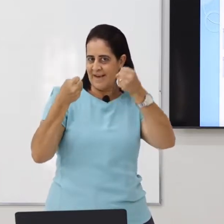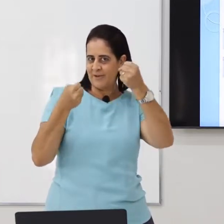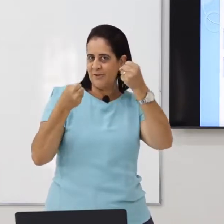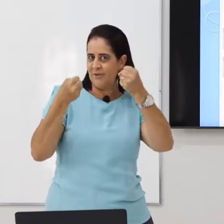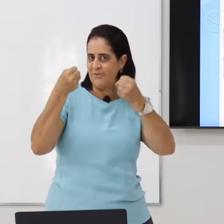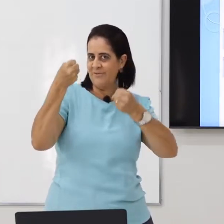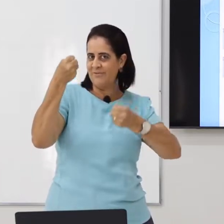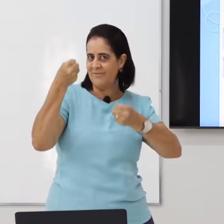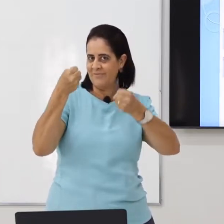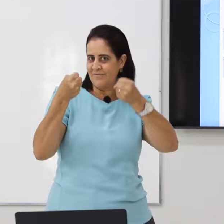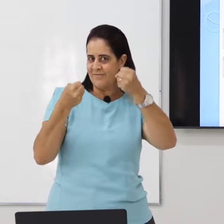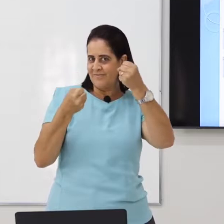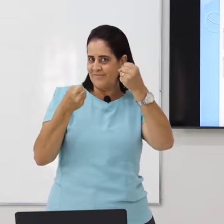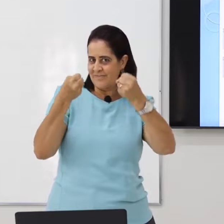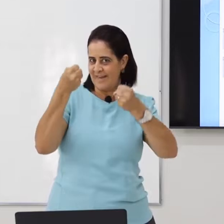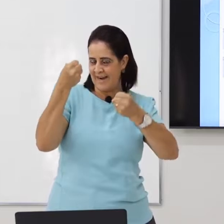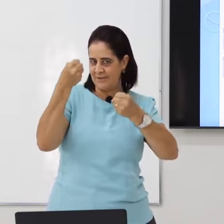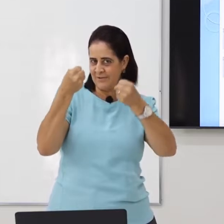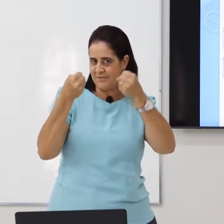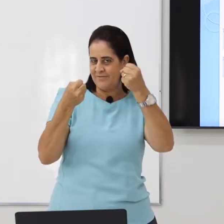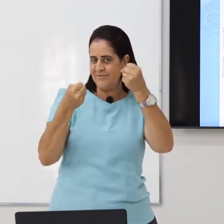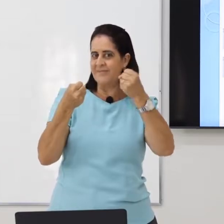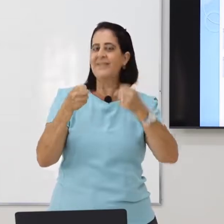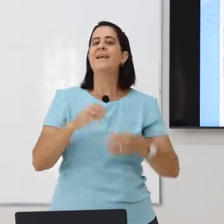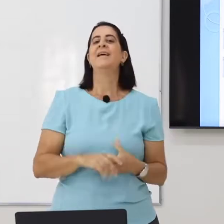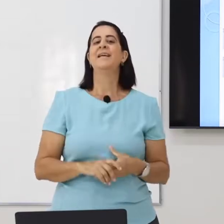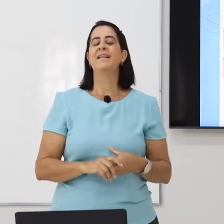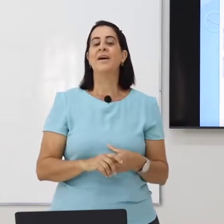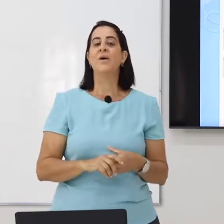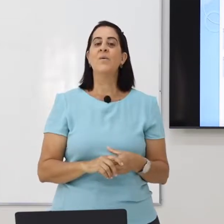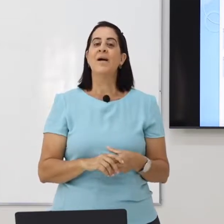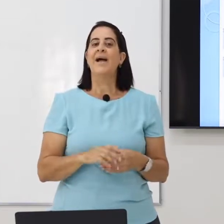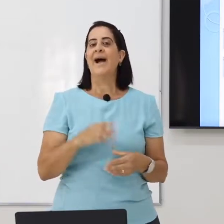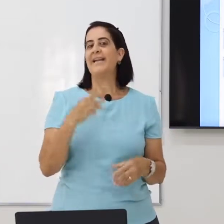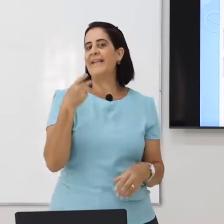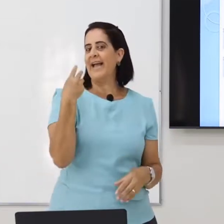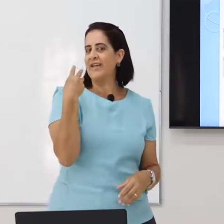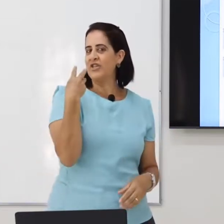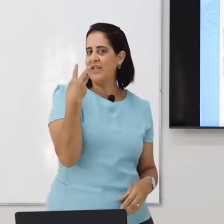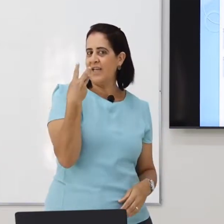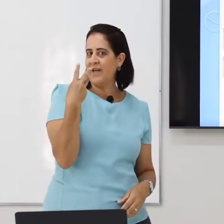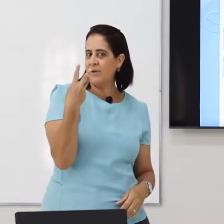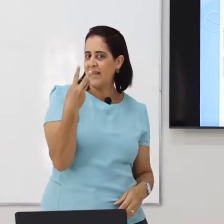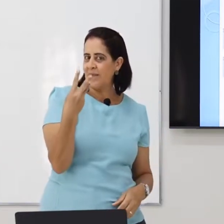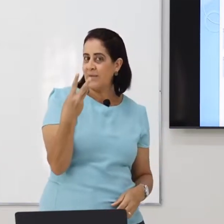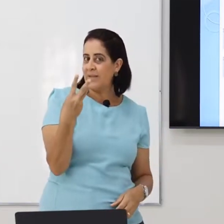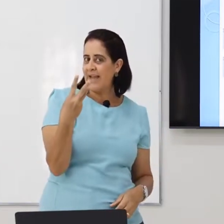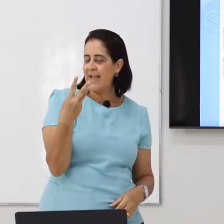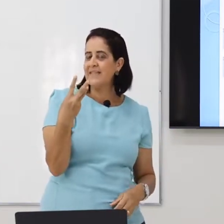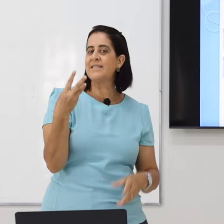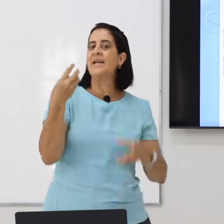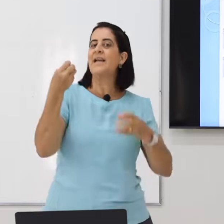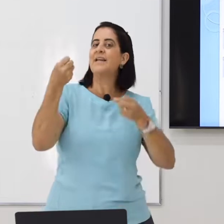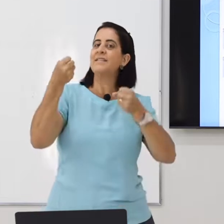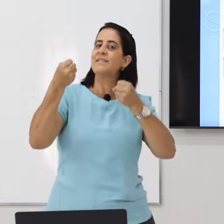Certo? Certo? Então, a ideia é de que eu tenho 3 e que